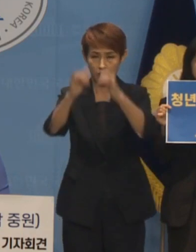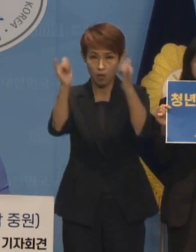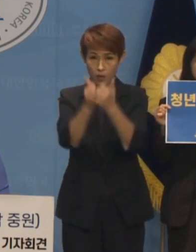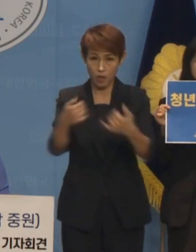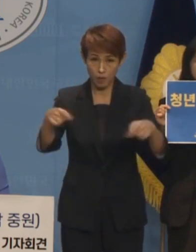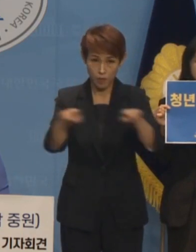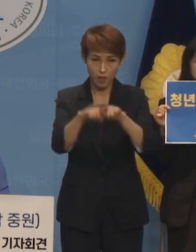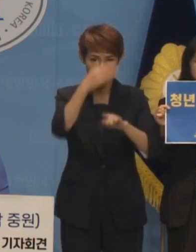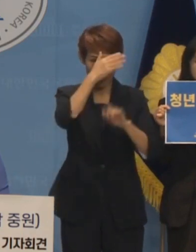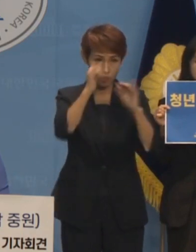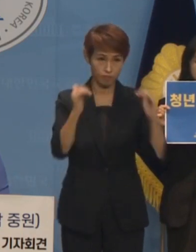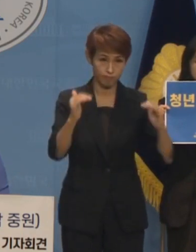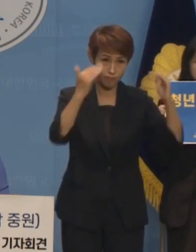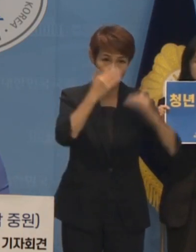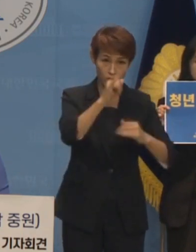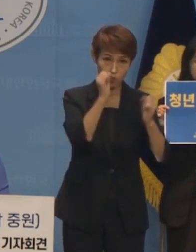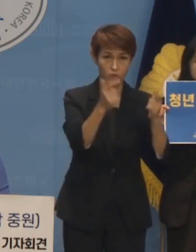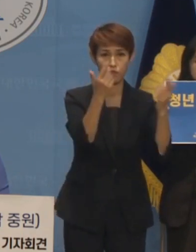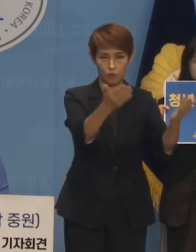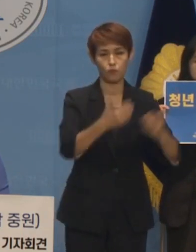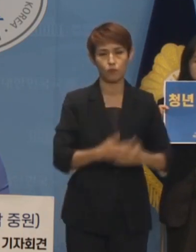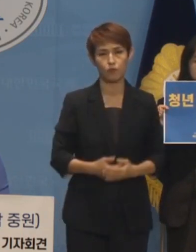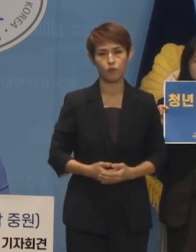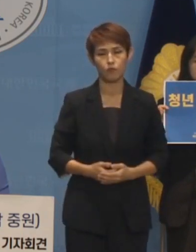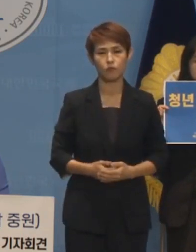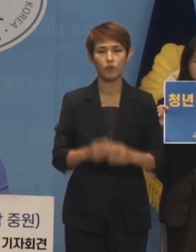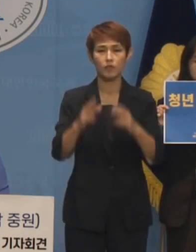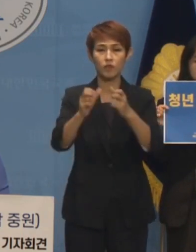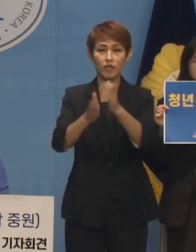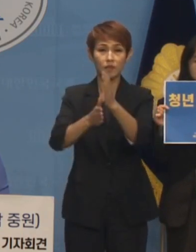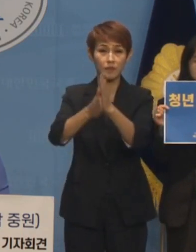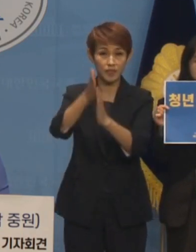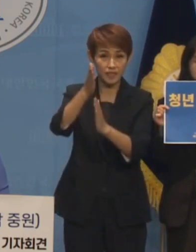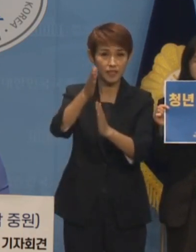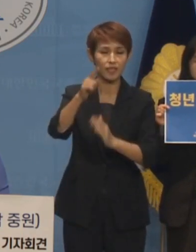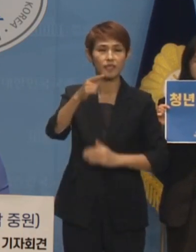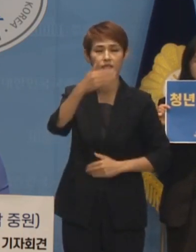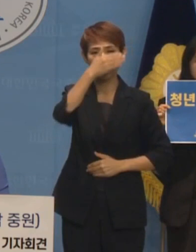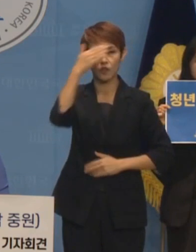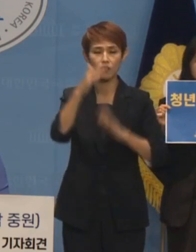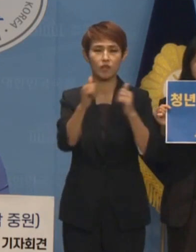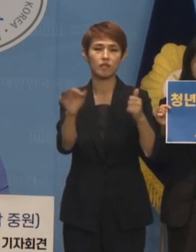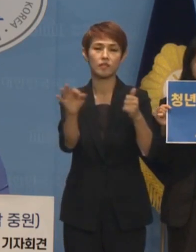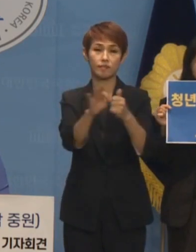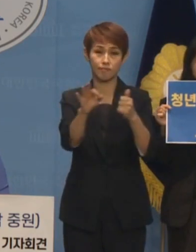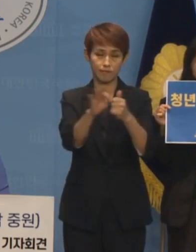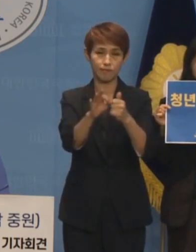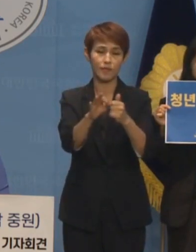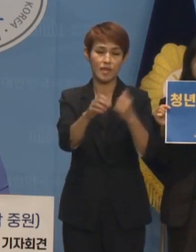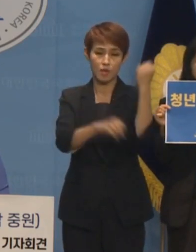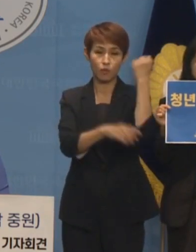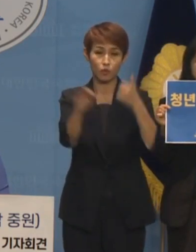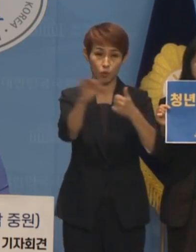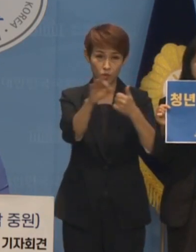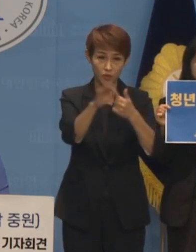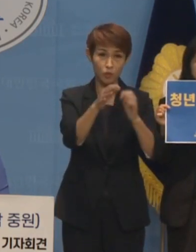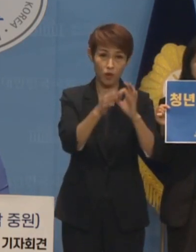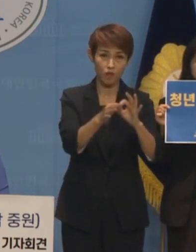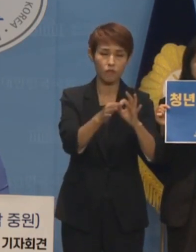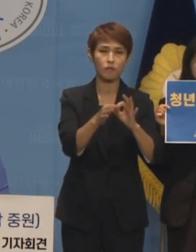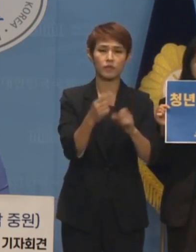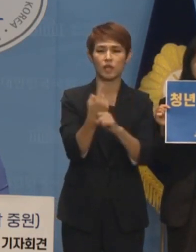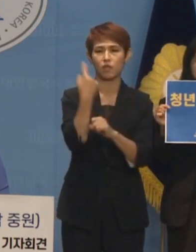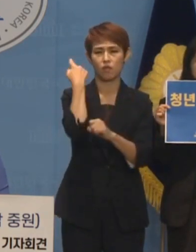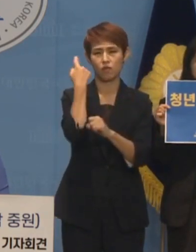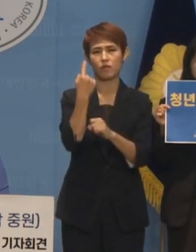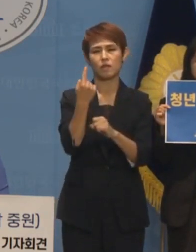기회를 만들어줍니다. 성남시의 청년기본소득 지급 조례안은 지난해 조례가 폐지된 경기도의